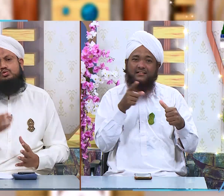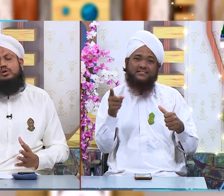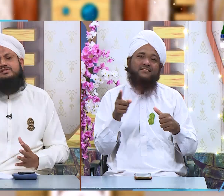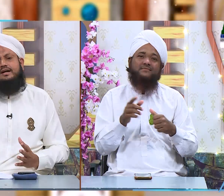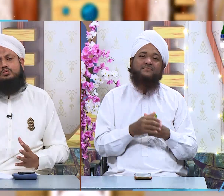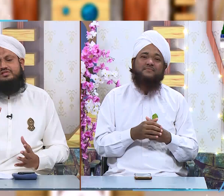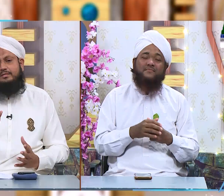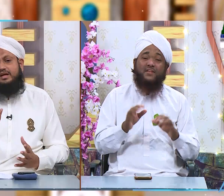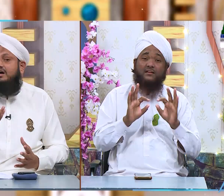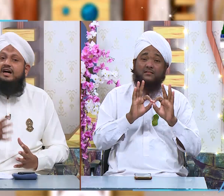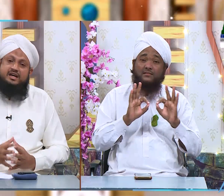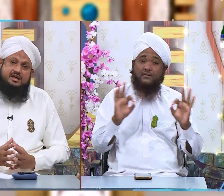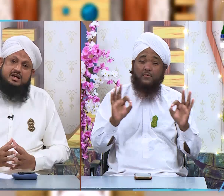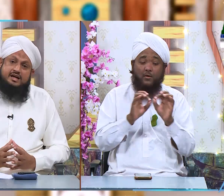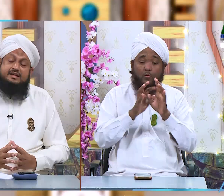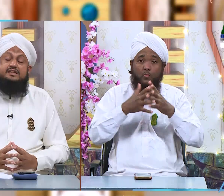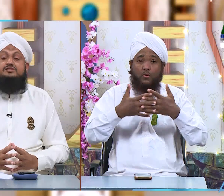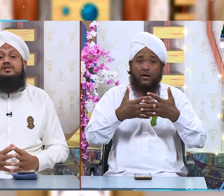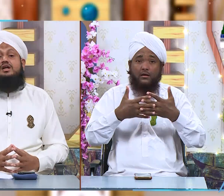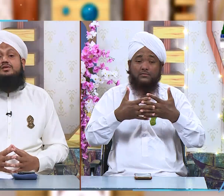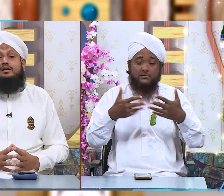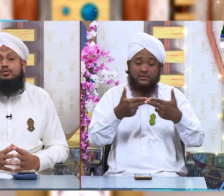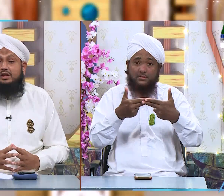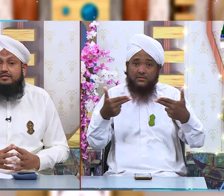حضور علیہ الصلوۃ والسلام کے اخلاق ہیں۔ حضرت عائشہ صدیقہ رضی اللہ تعالیٰ عنہ فرماتی